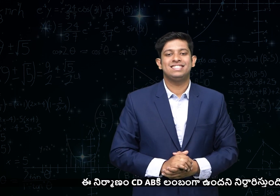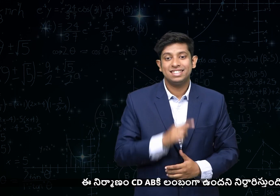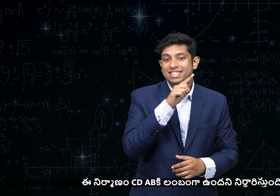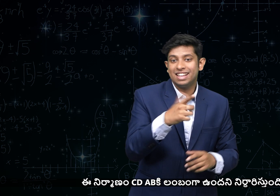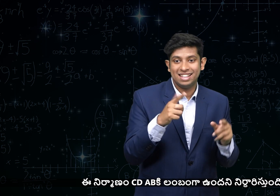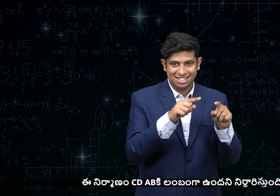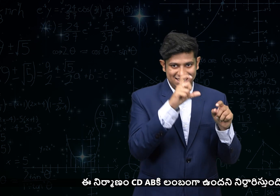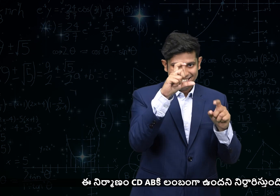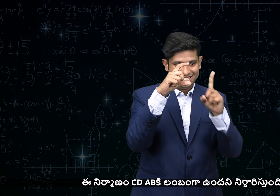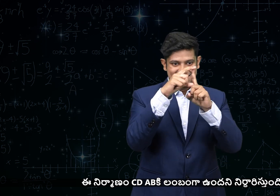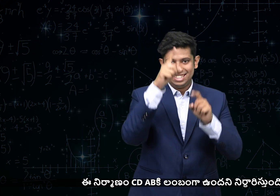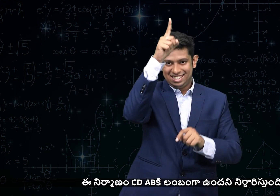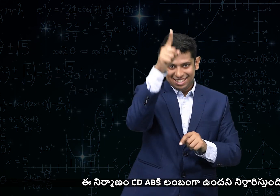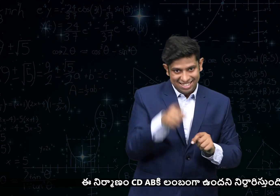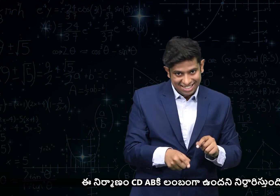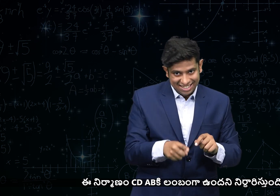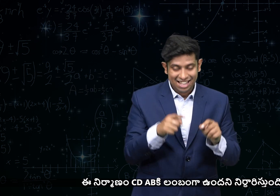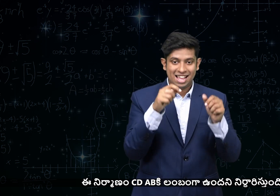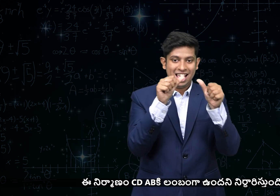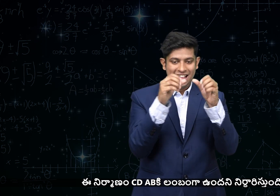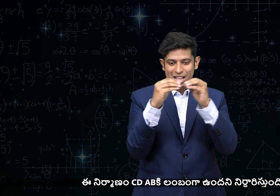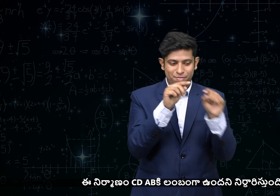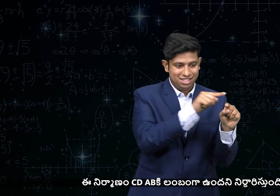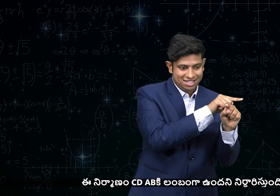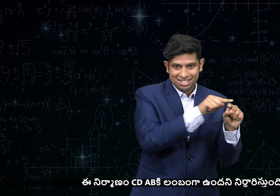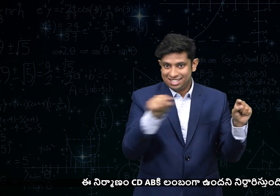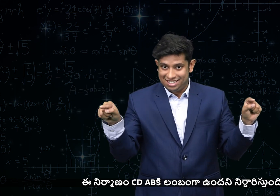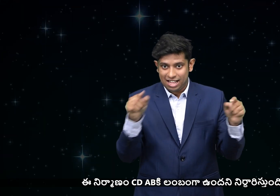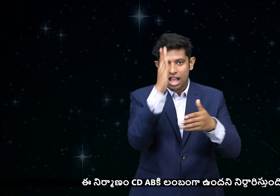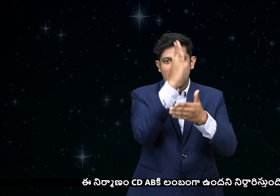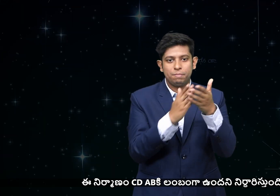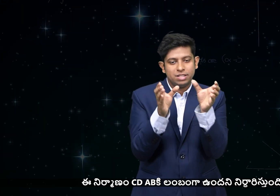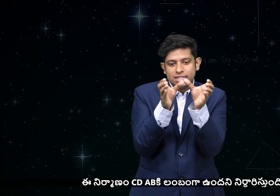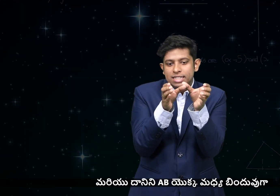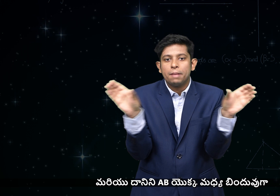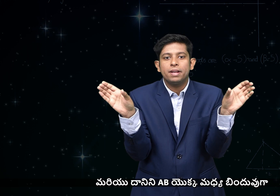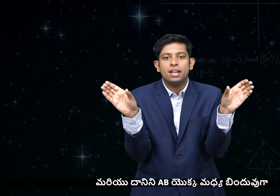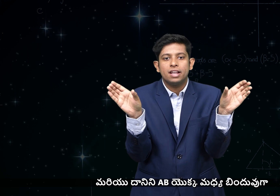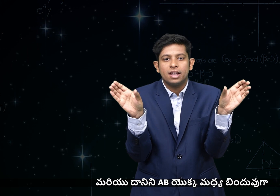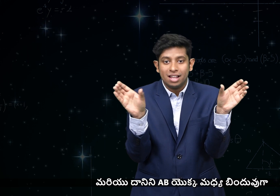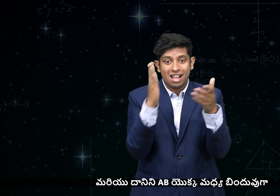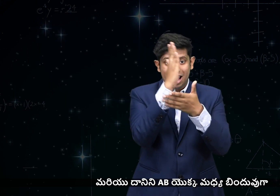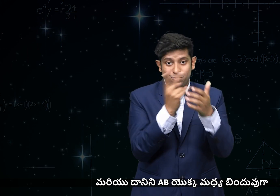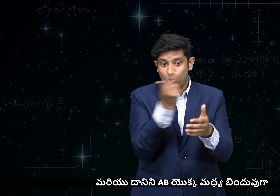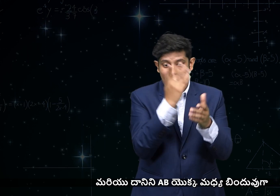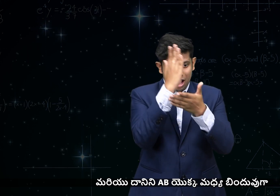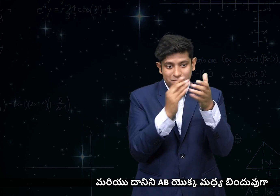ఈ నిర్మాణం సిడి ఏబికి లంబంగా ఉందని నిర్ధారిస్తుంది మరియు దానిని ఏబి